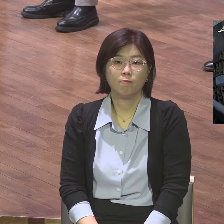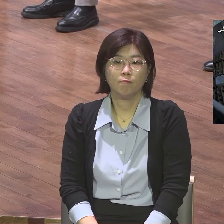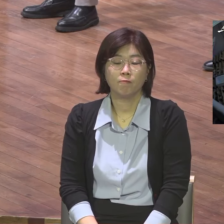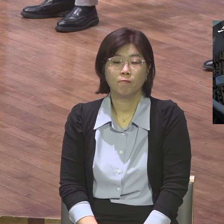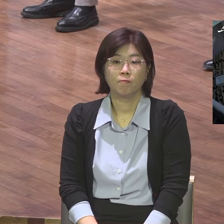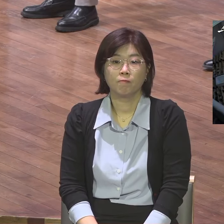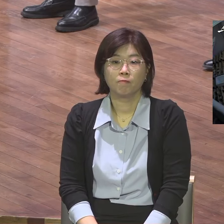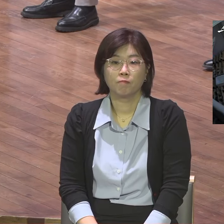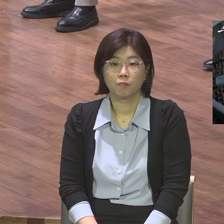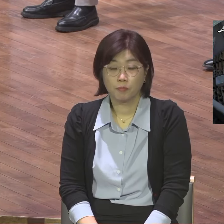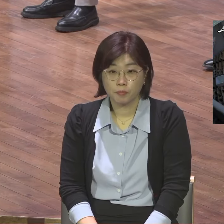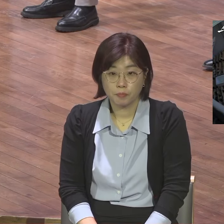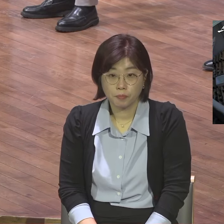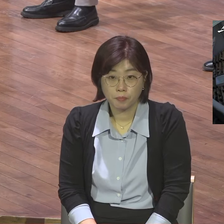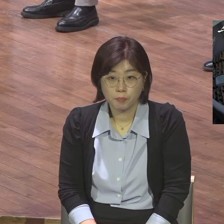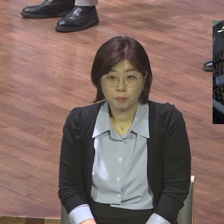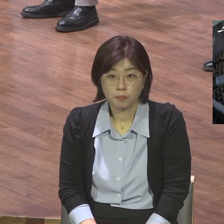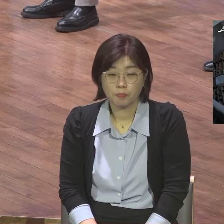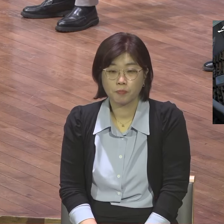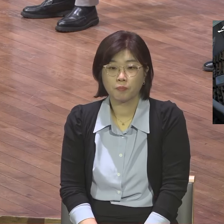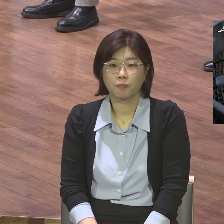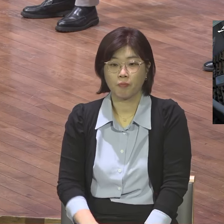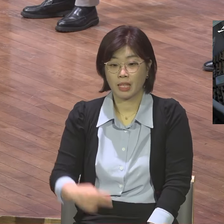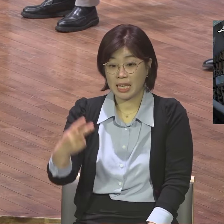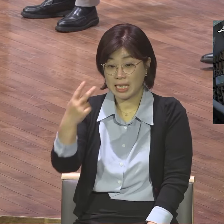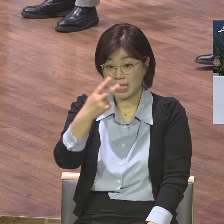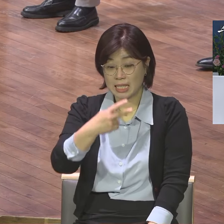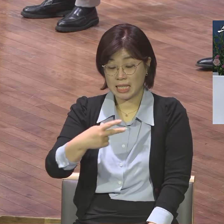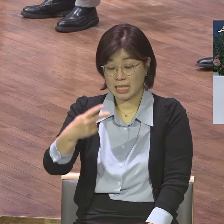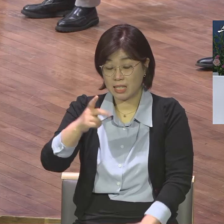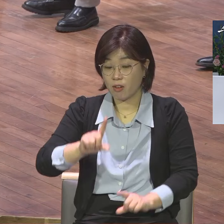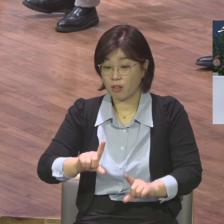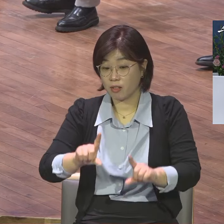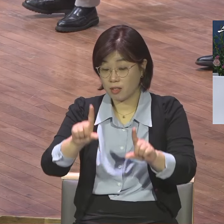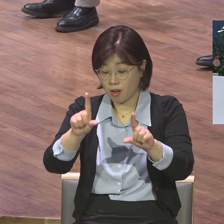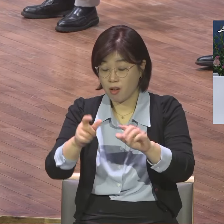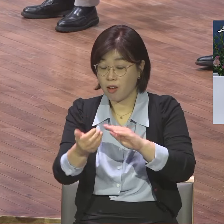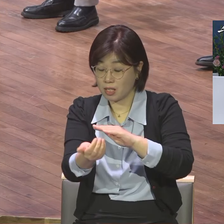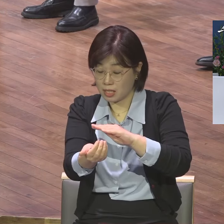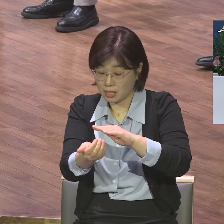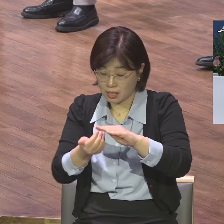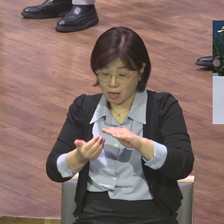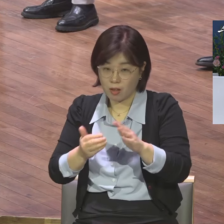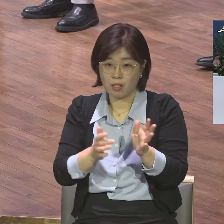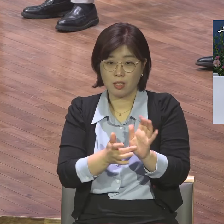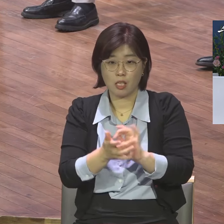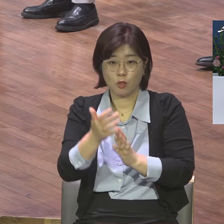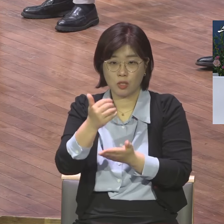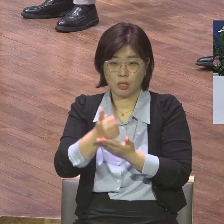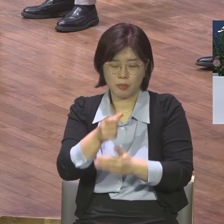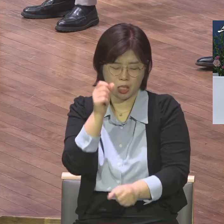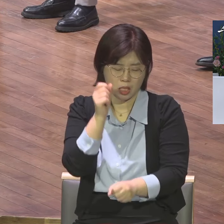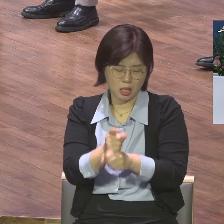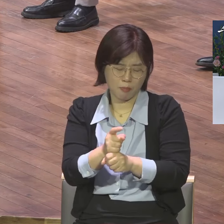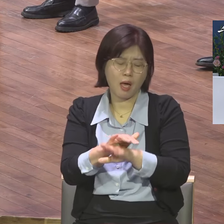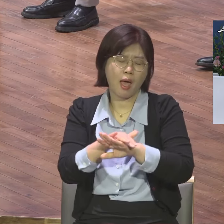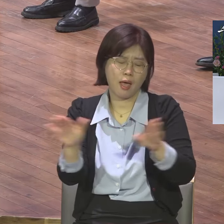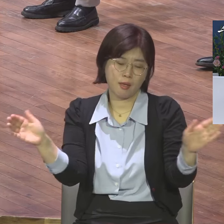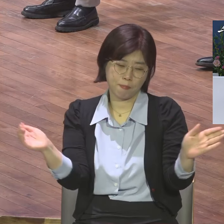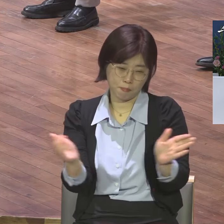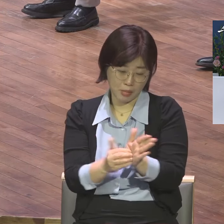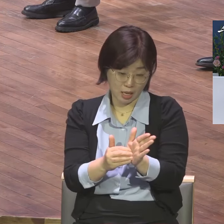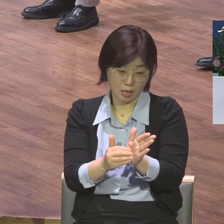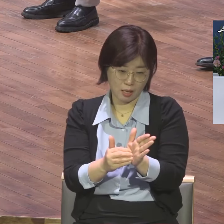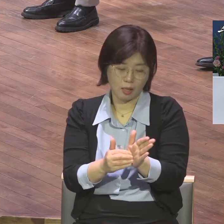하나님이 승리한 줄 믿습니다. 2000년 전 예수 그리스도께서 모든 문제 해결하셨음을 믿습니다. 우리 망대를 가진